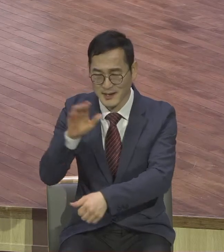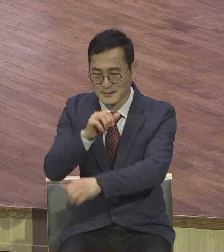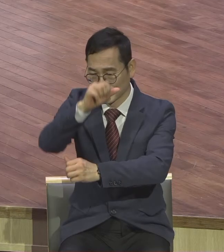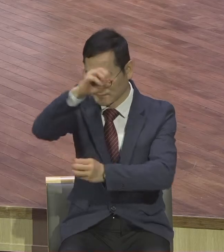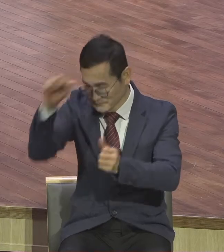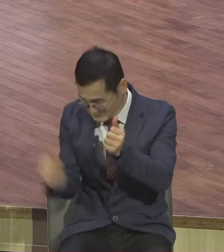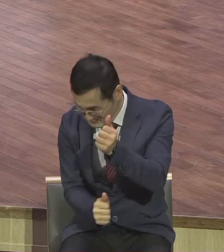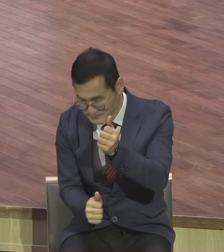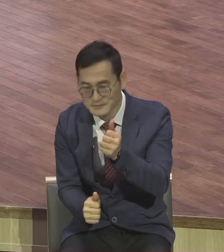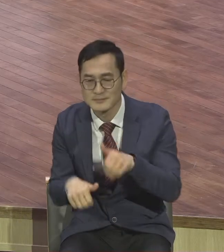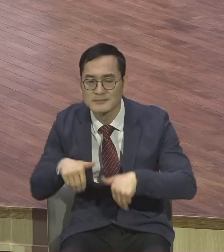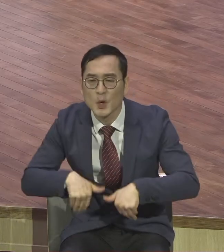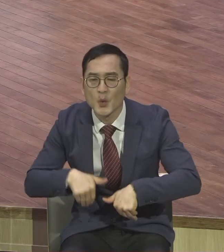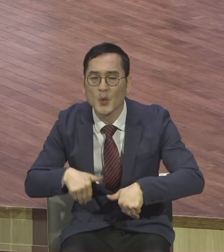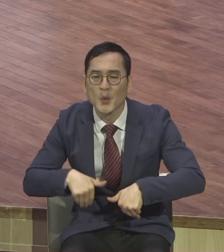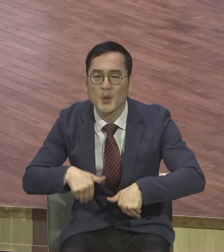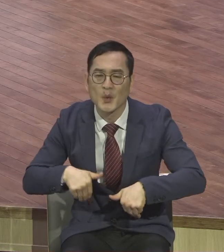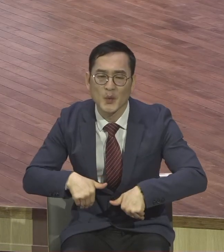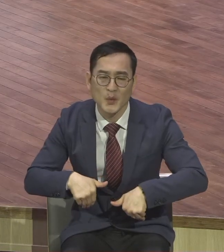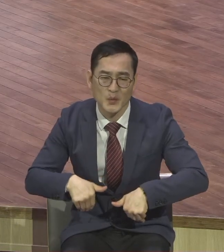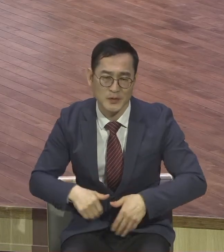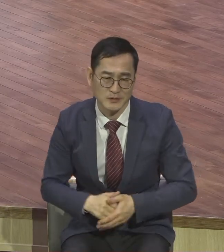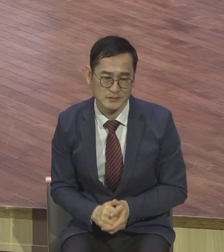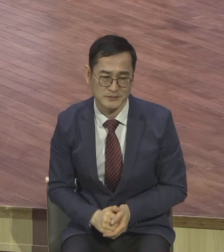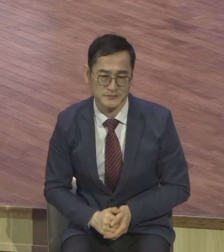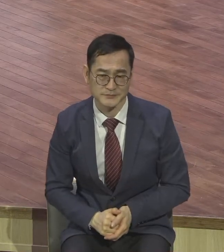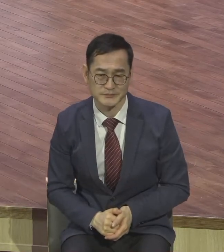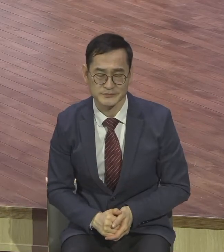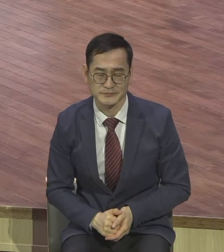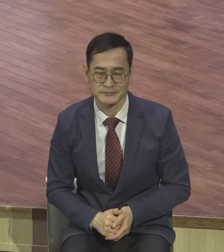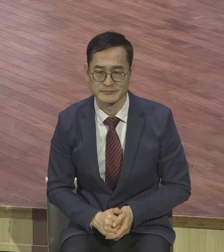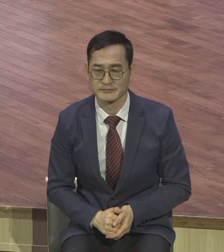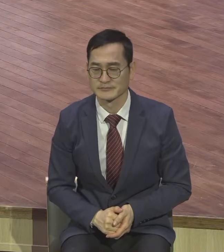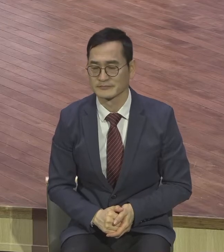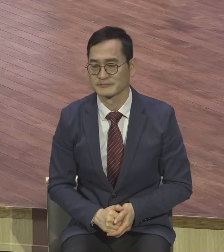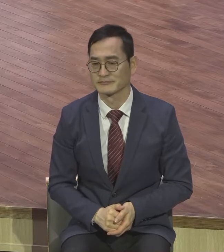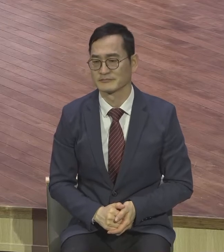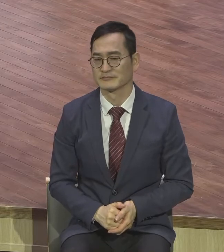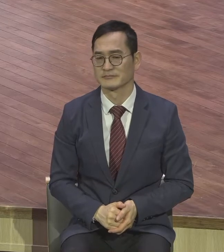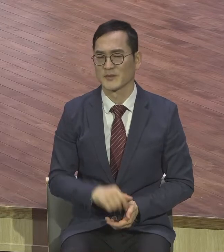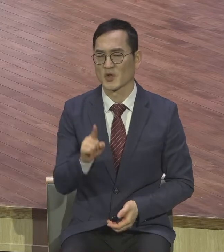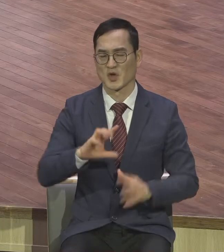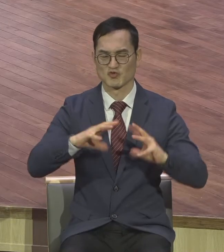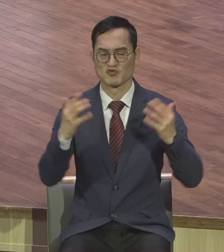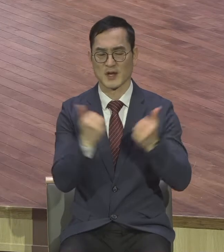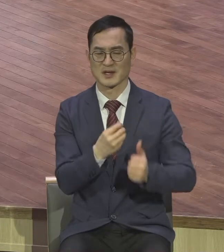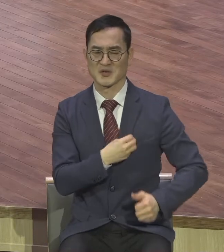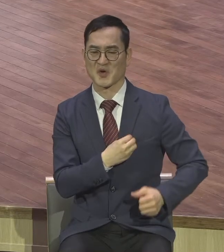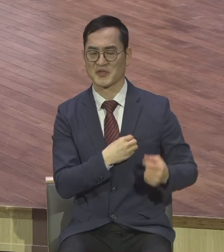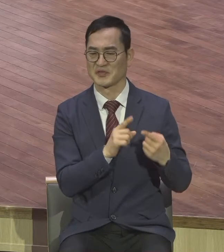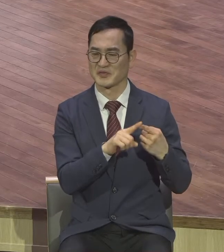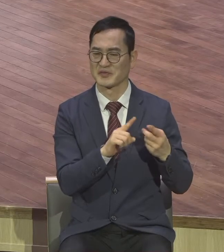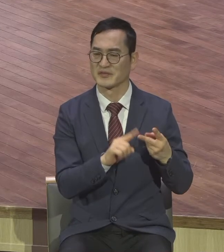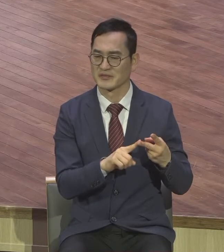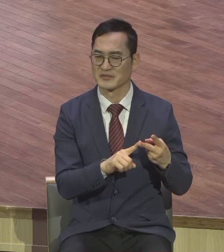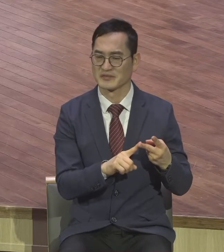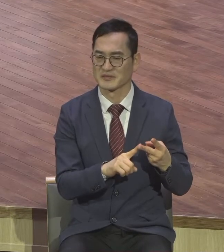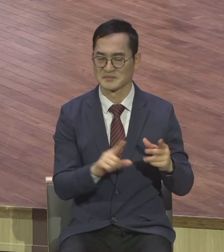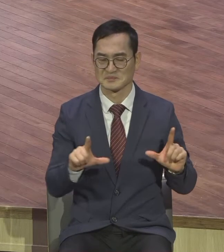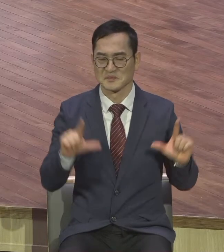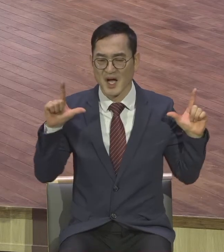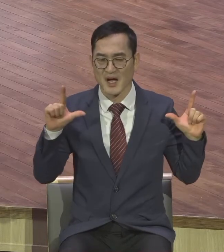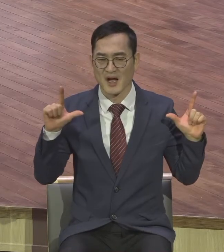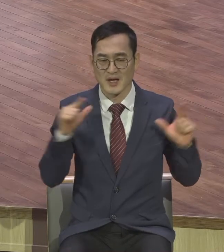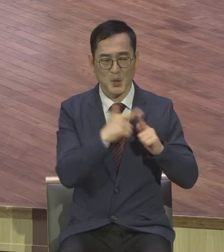들어가라 그래서요 유명한 분이 말하는 유명한 국회의원이 유명한 세상적으로